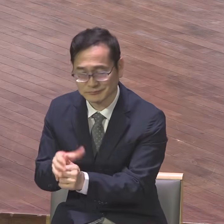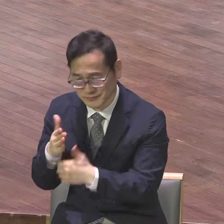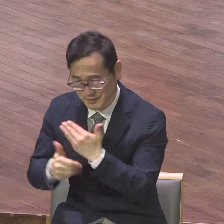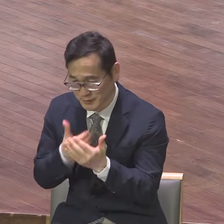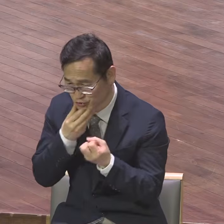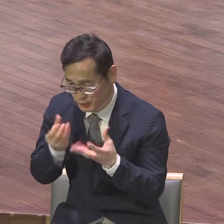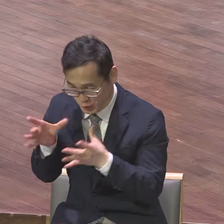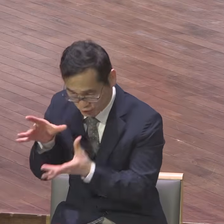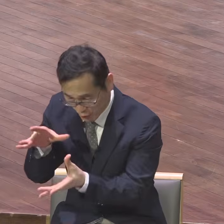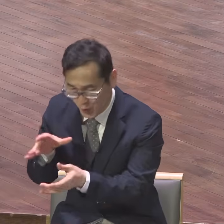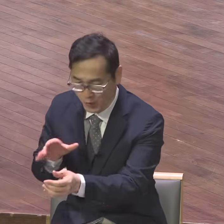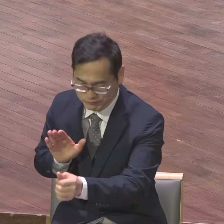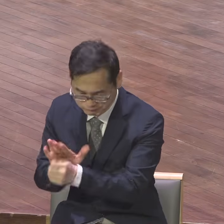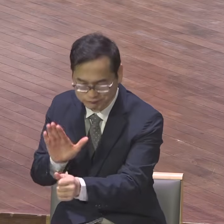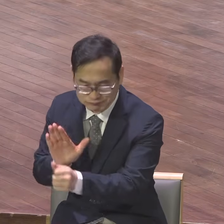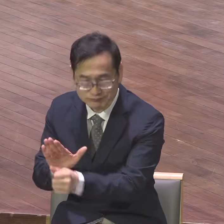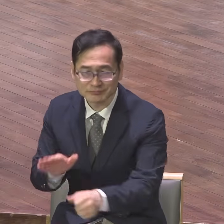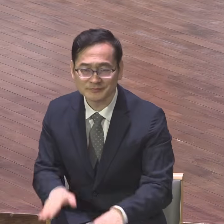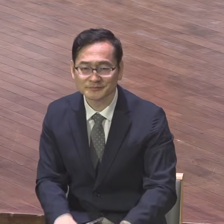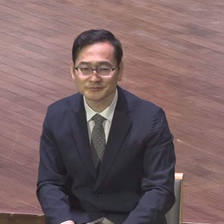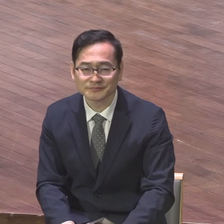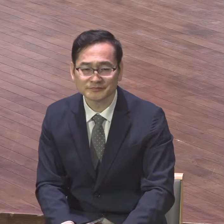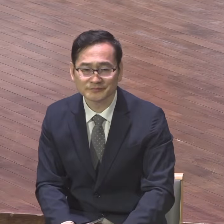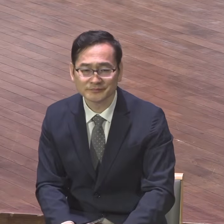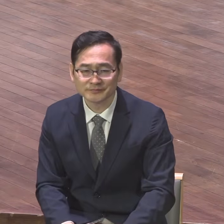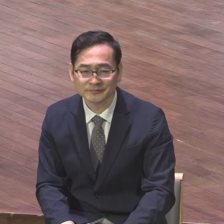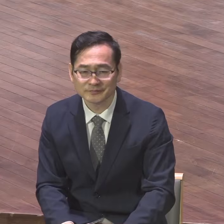하나님 책임져 주시고 하나님이 함께 하신다.